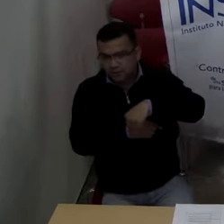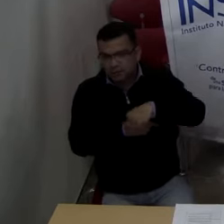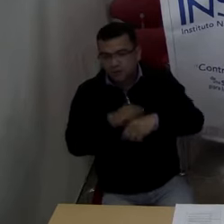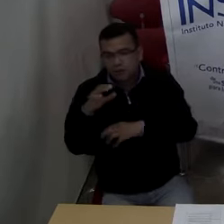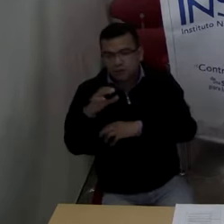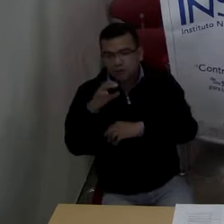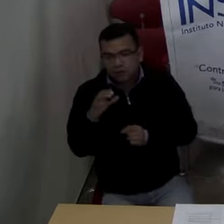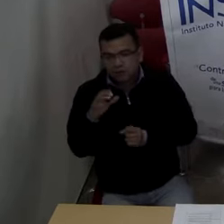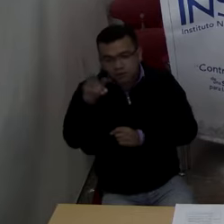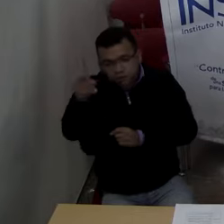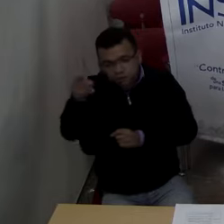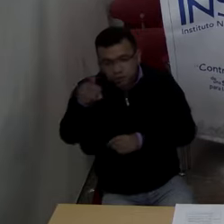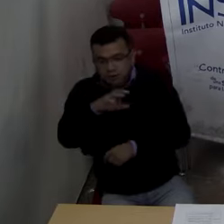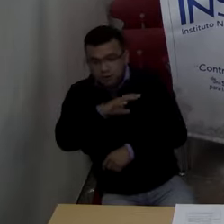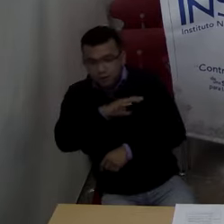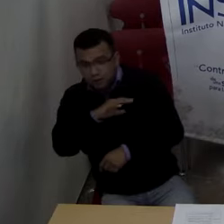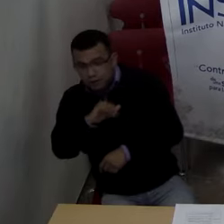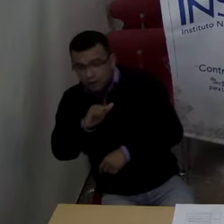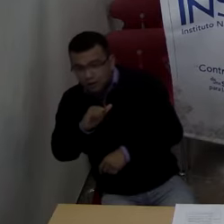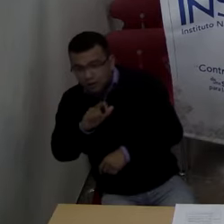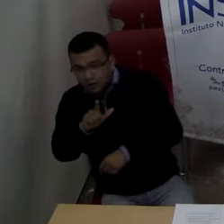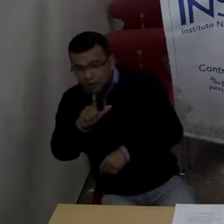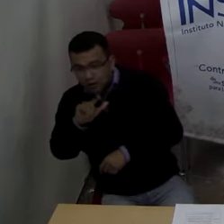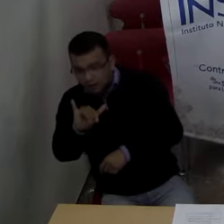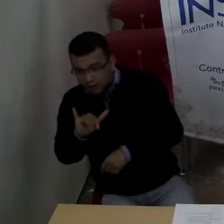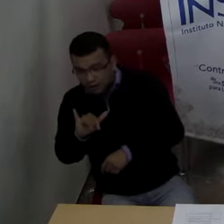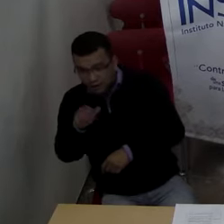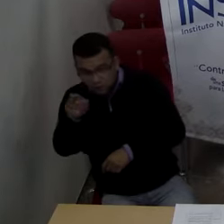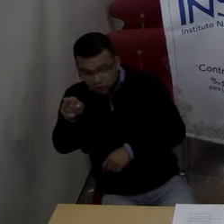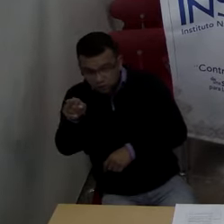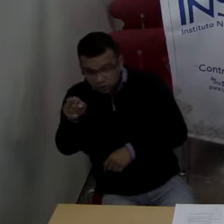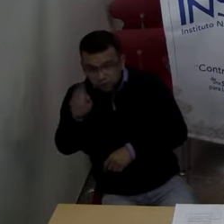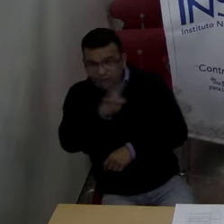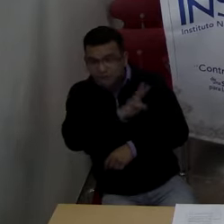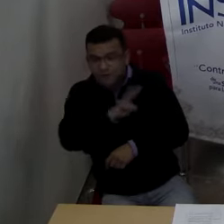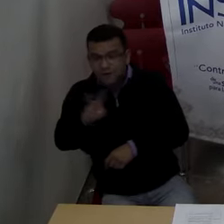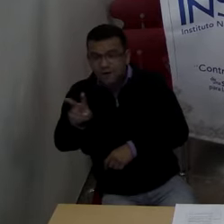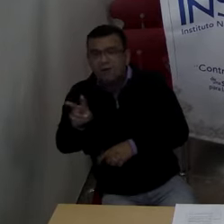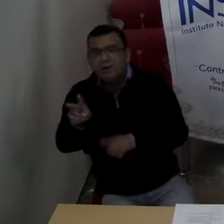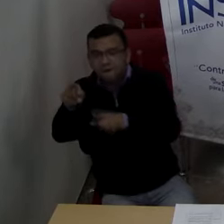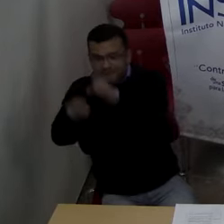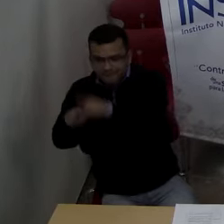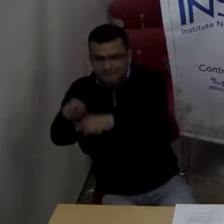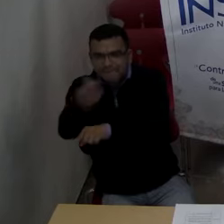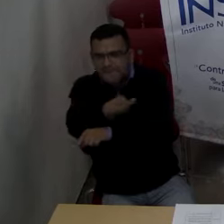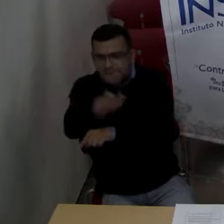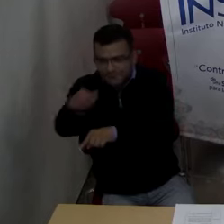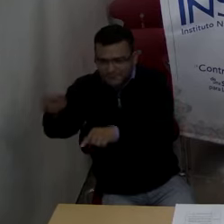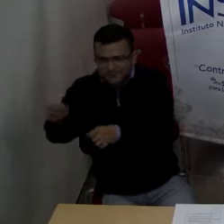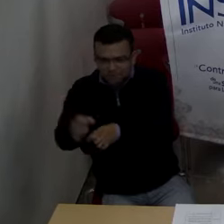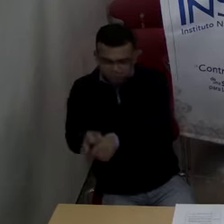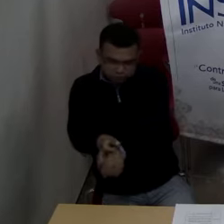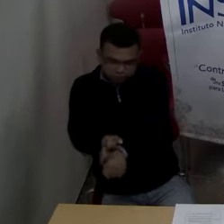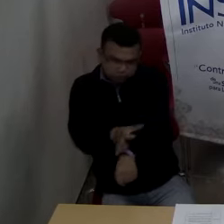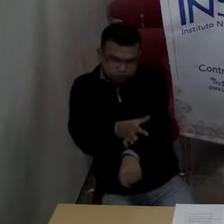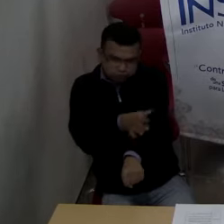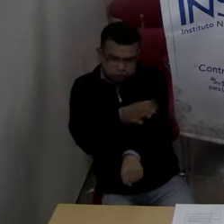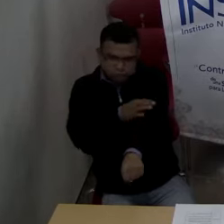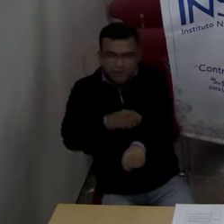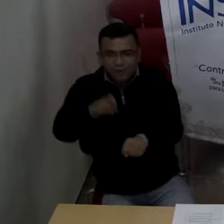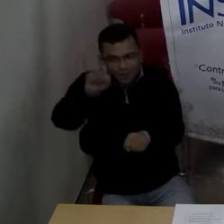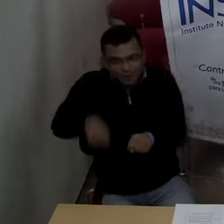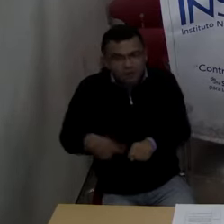de personas enfermas por varicela. Así que eso es una protección, un